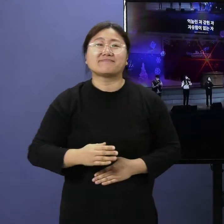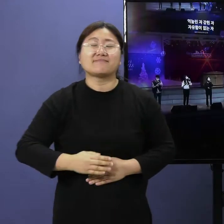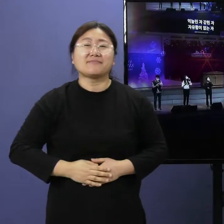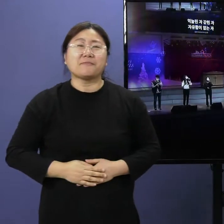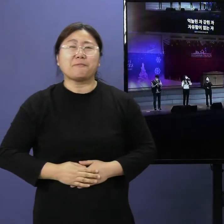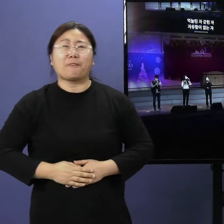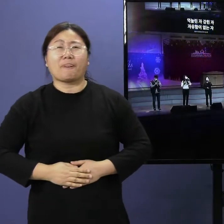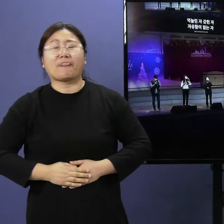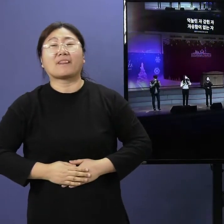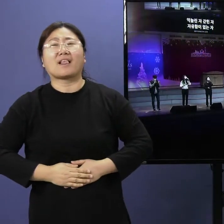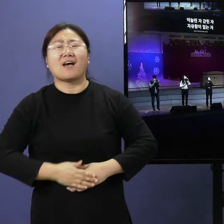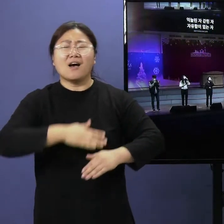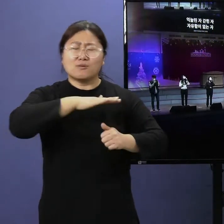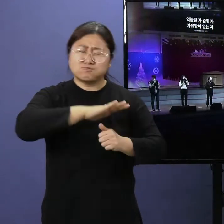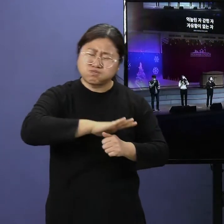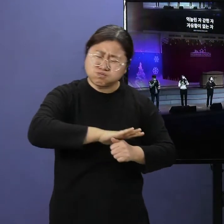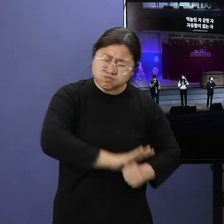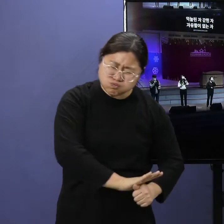진정,